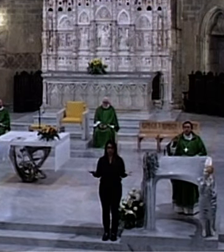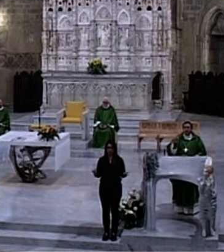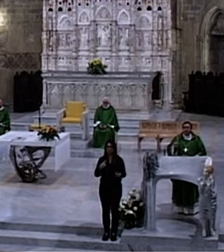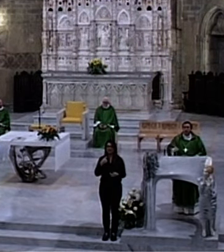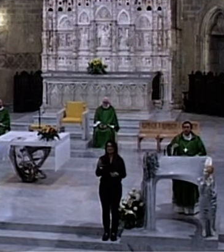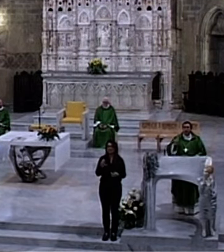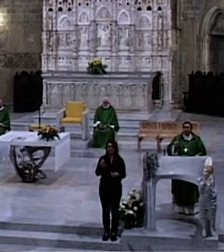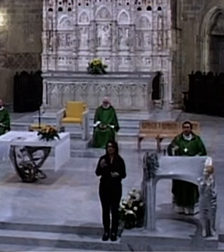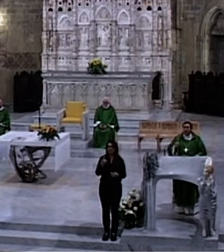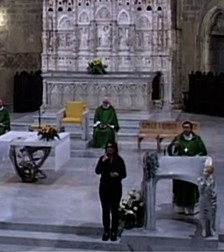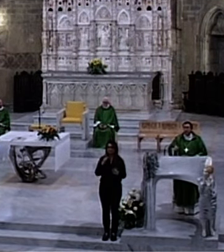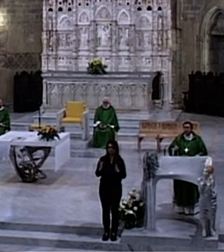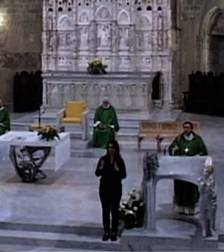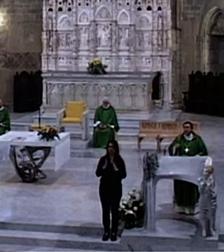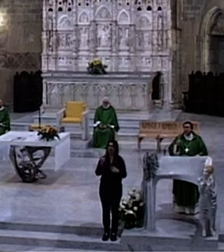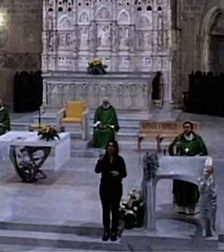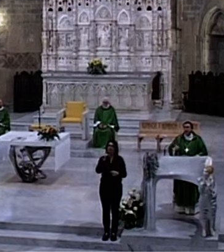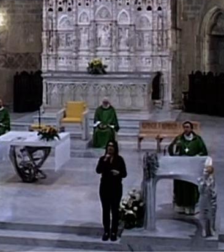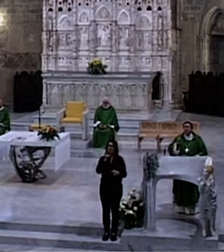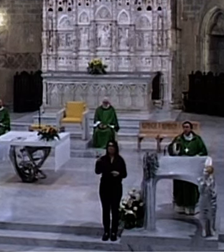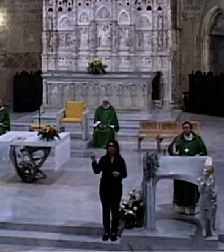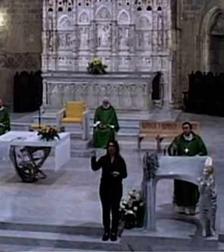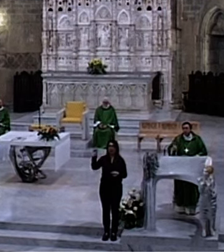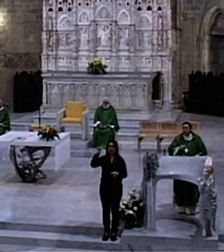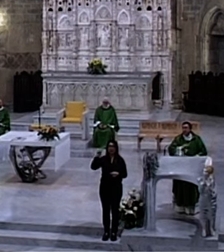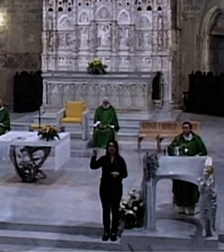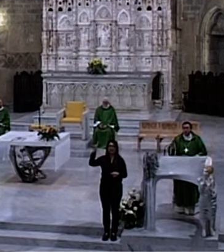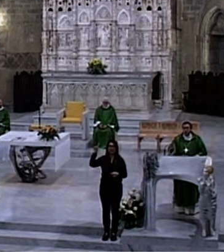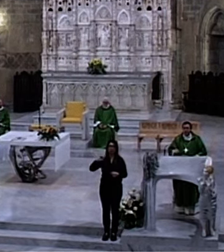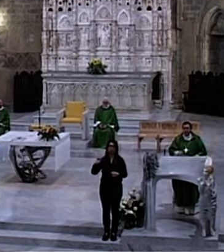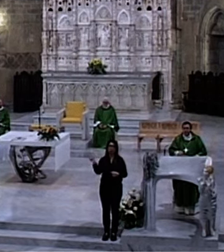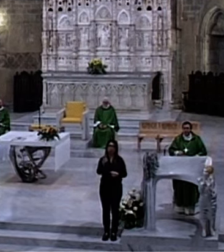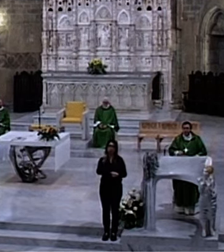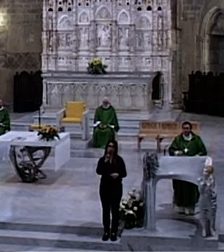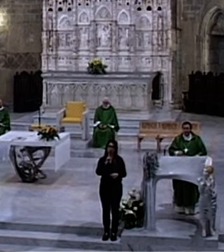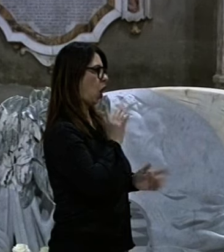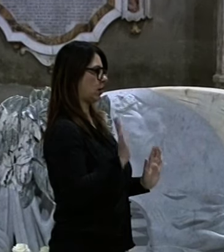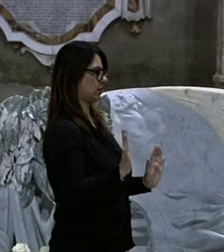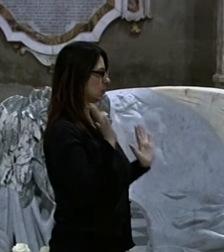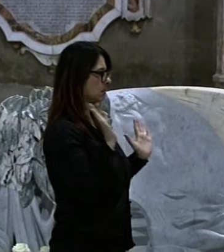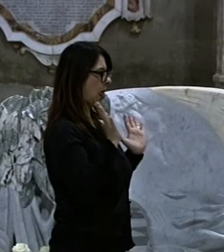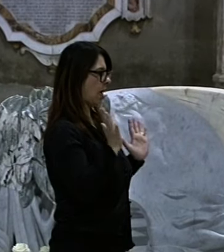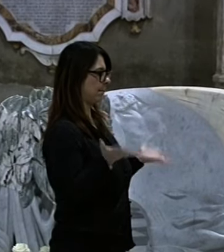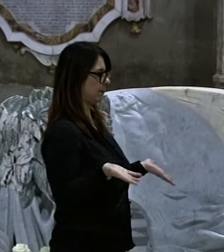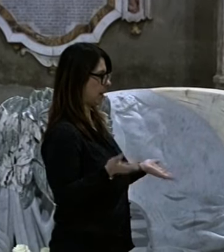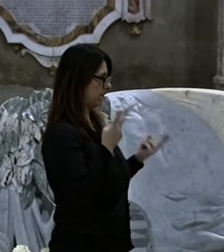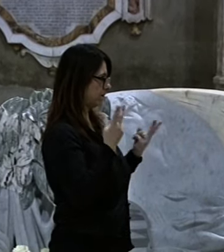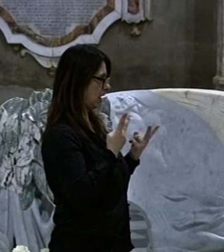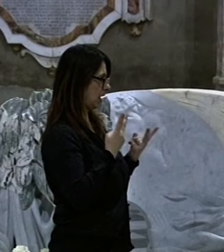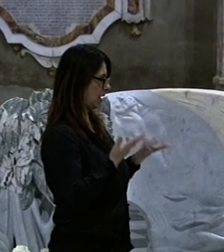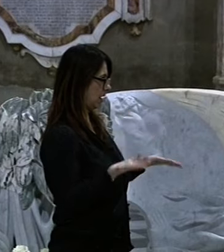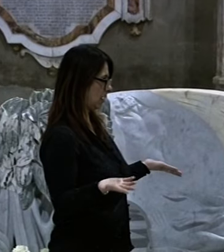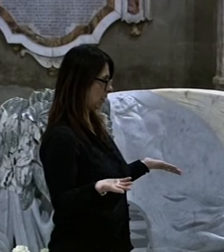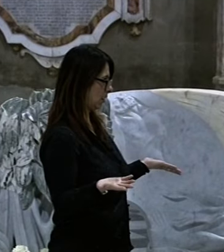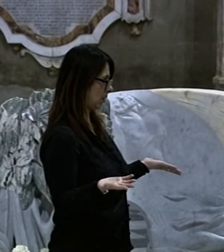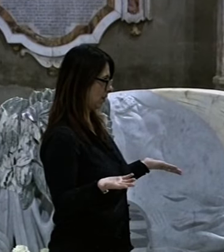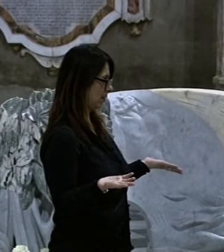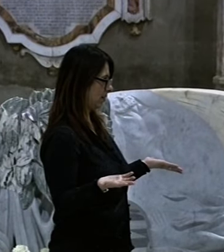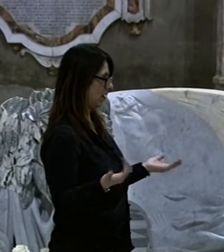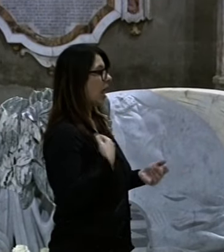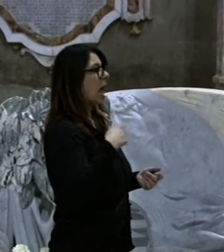spesso di fronte alla parola di Dio siamo tutti sordi. E allora la parola di